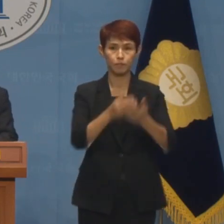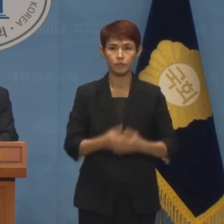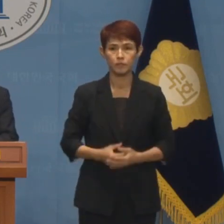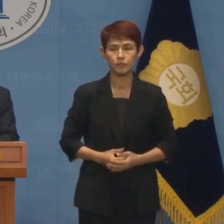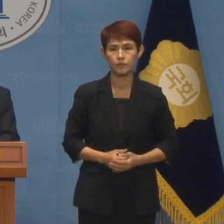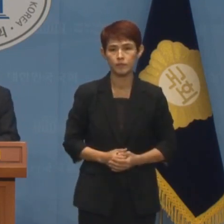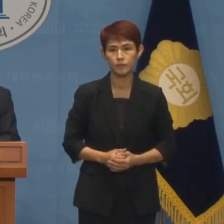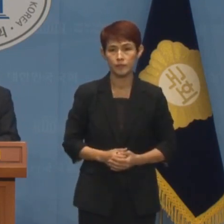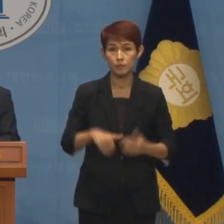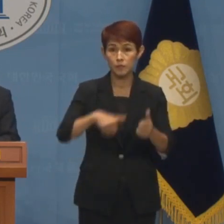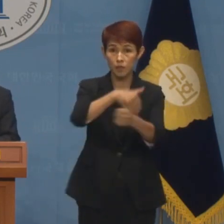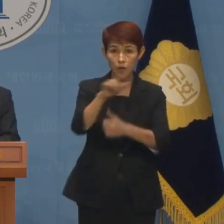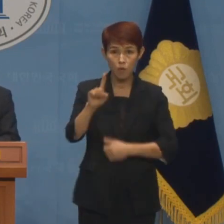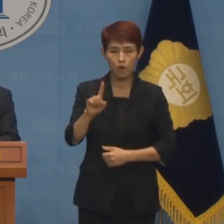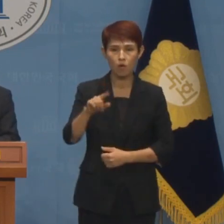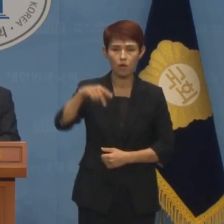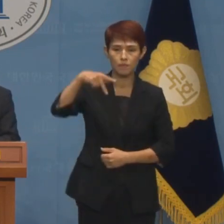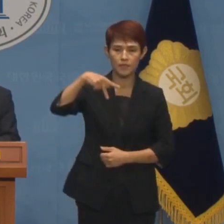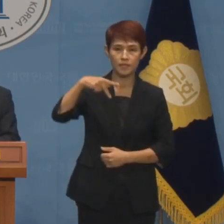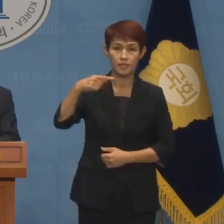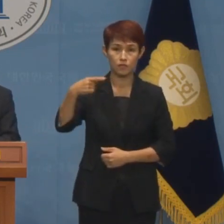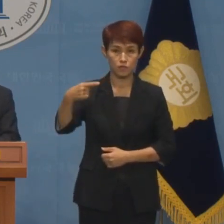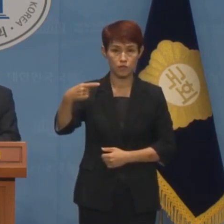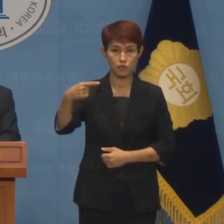지금 상황은 피지사들이